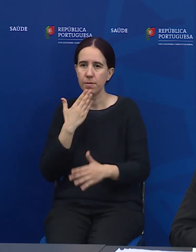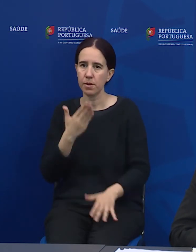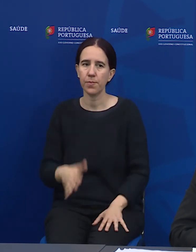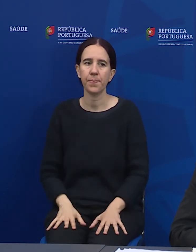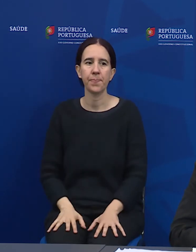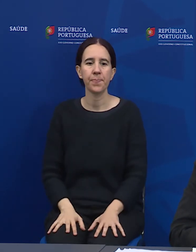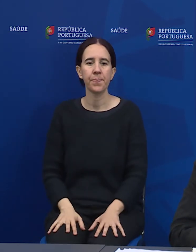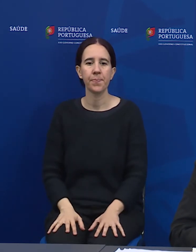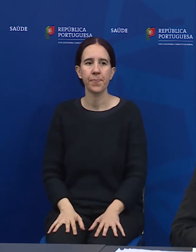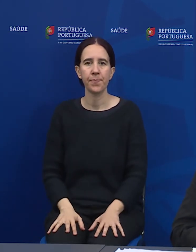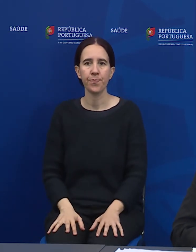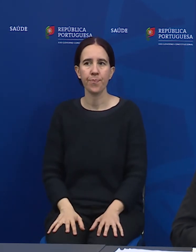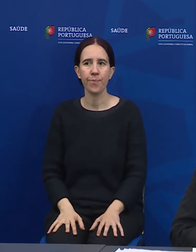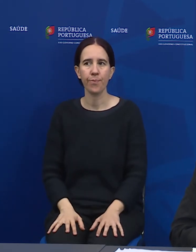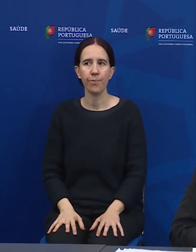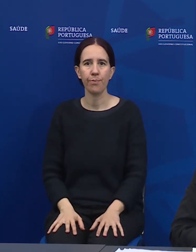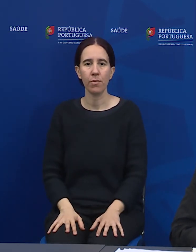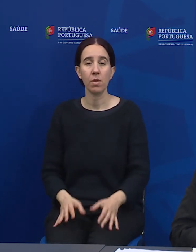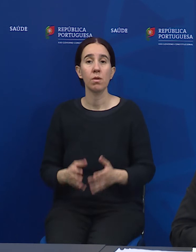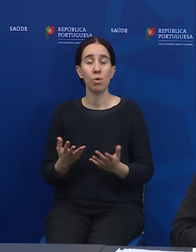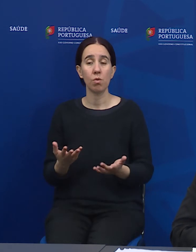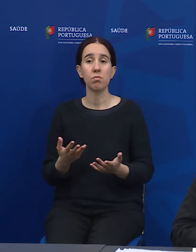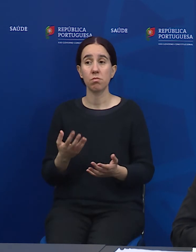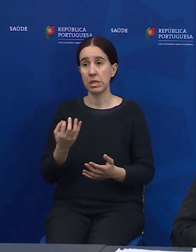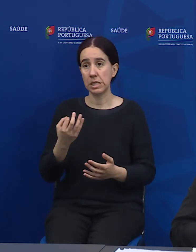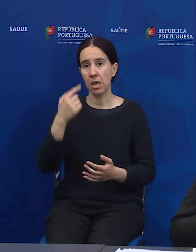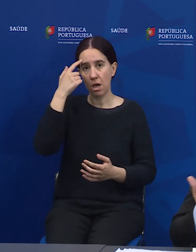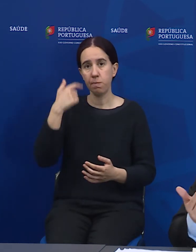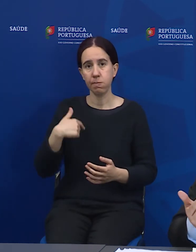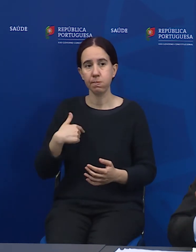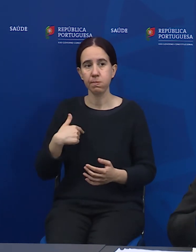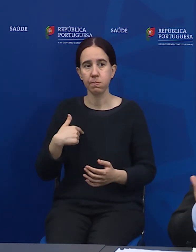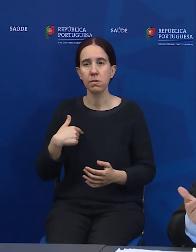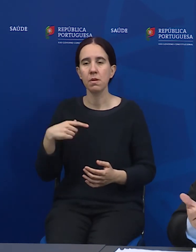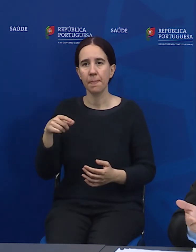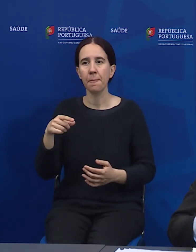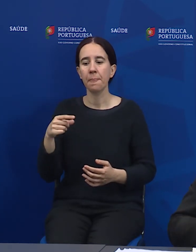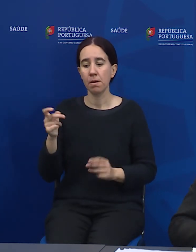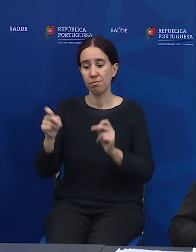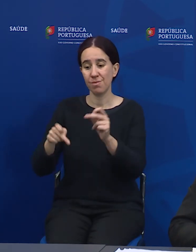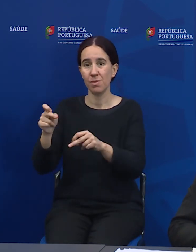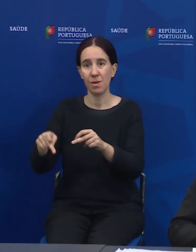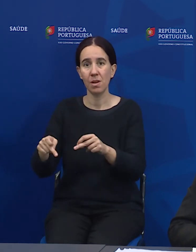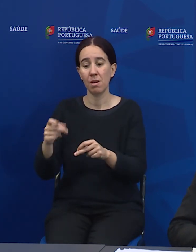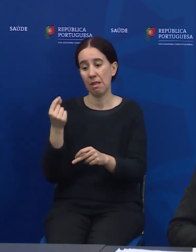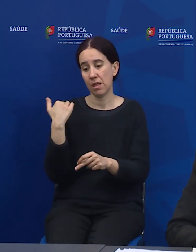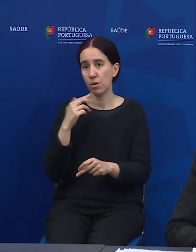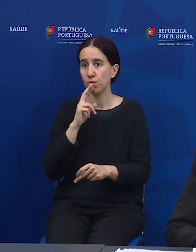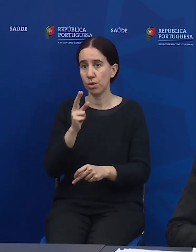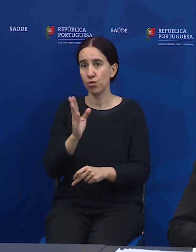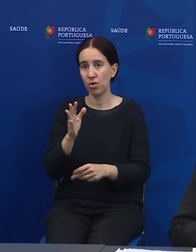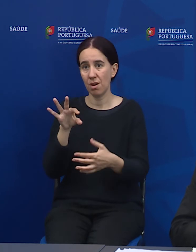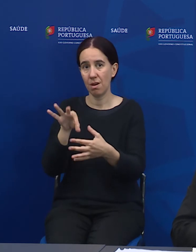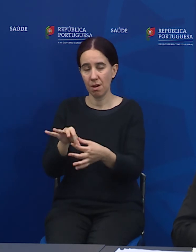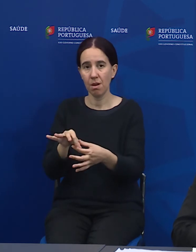dia e sim eu sei que vai um poucão encontro ainda decorrência da resposta que ainda há pouco